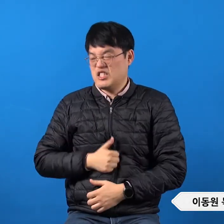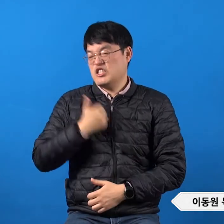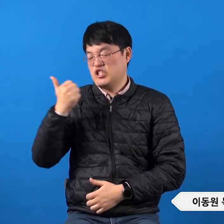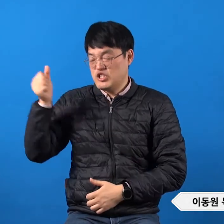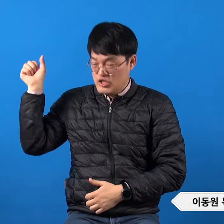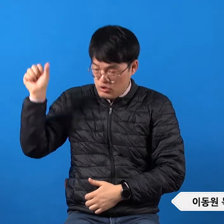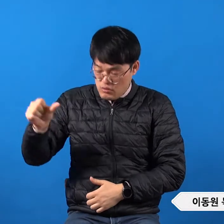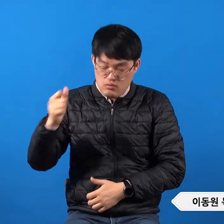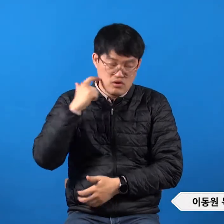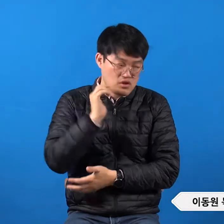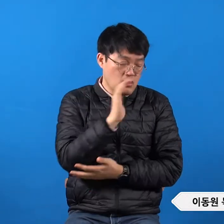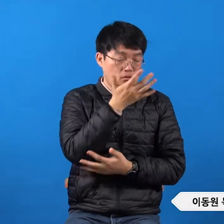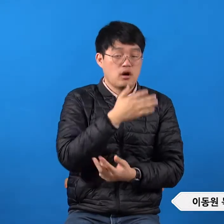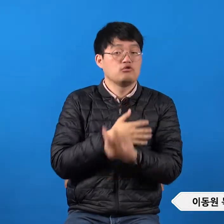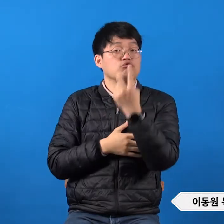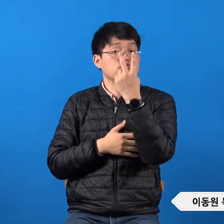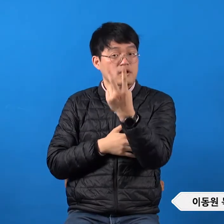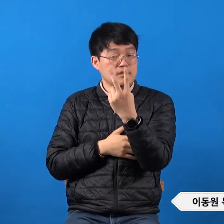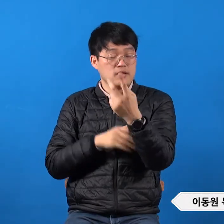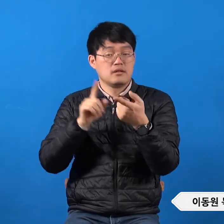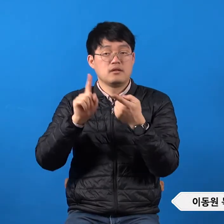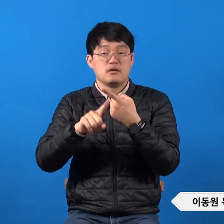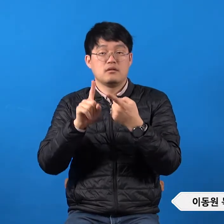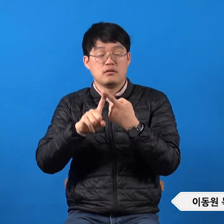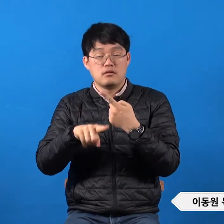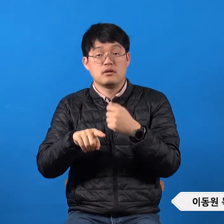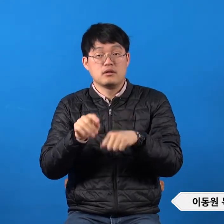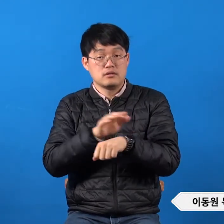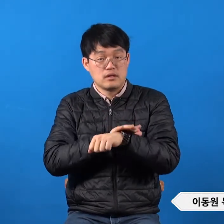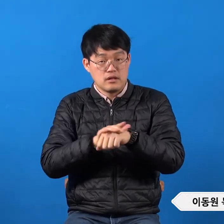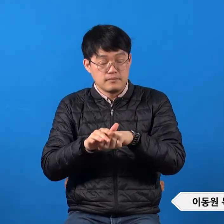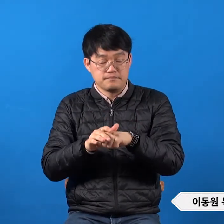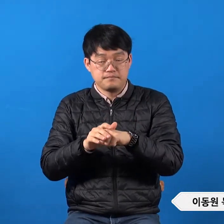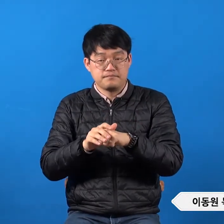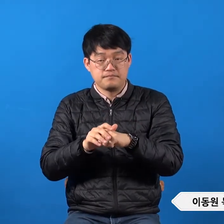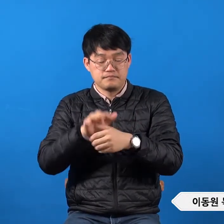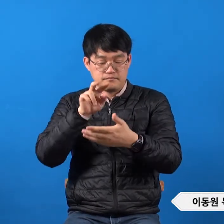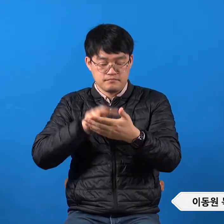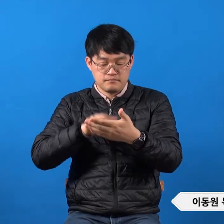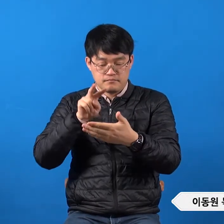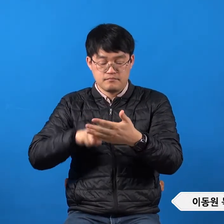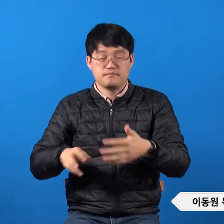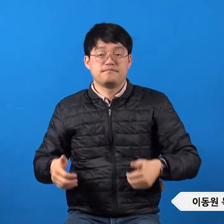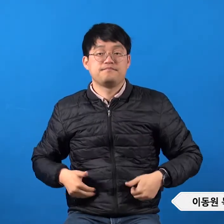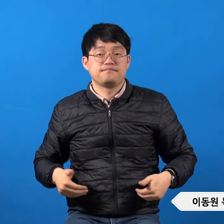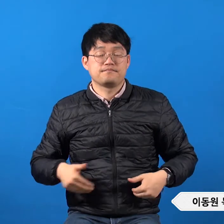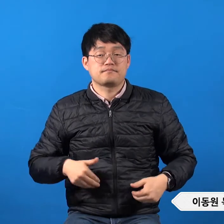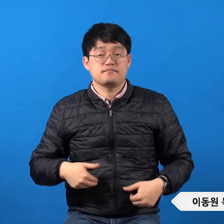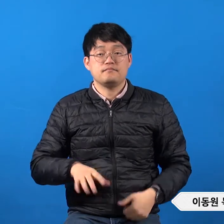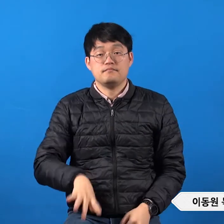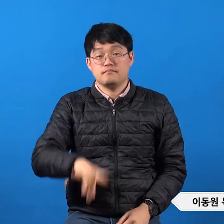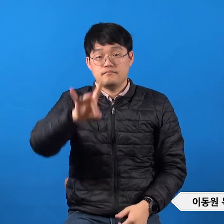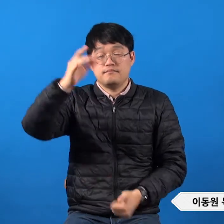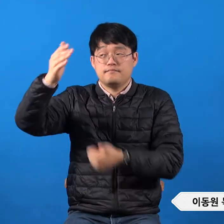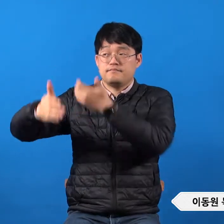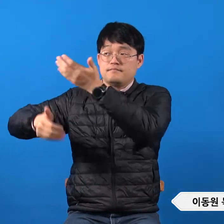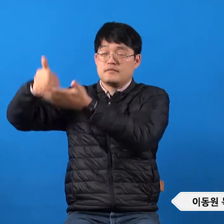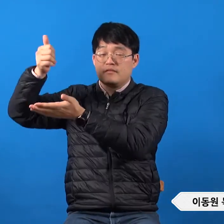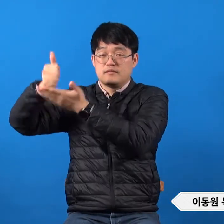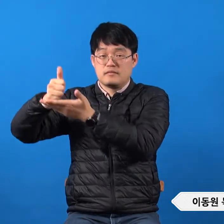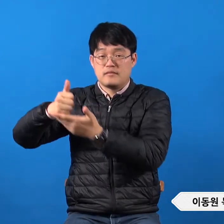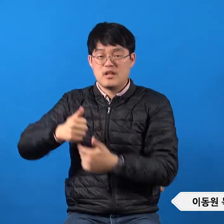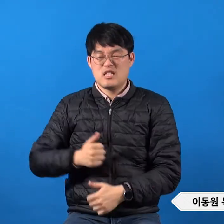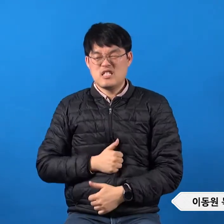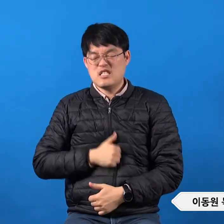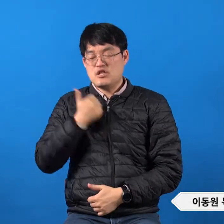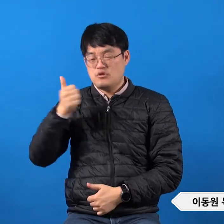우리는 하박국 2장이 이 두 가지에 초점을 맞추고 있는 것을 이제 보게 될 것입니다. 자, 우선 하나님의